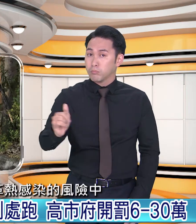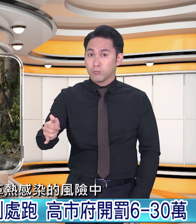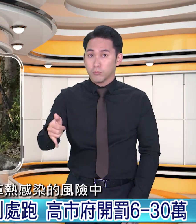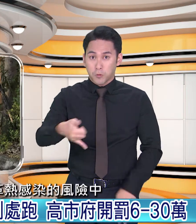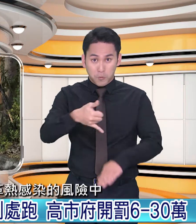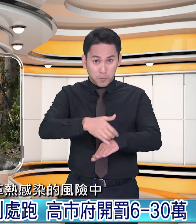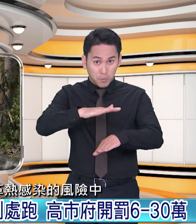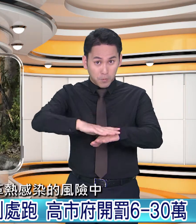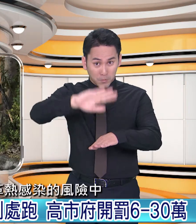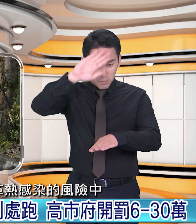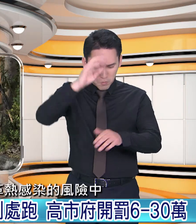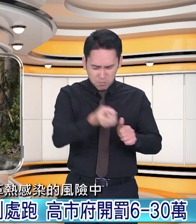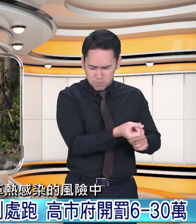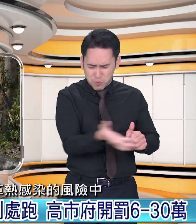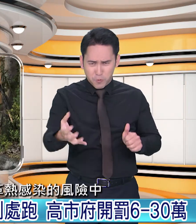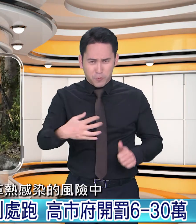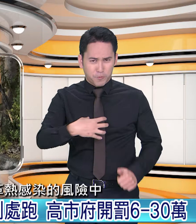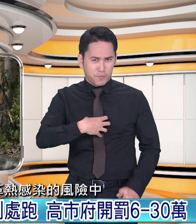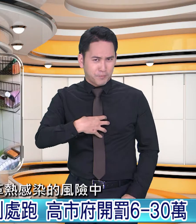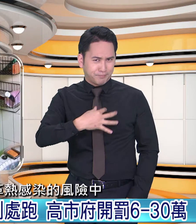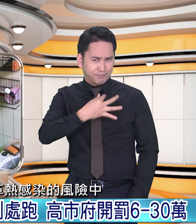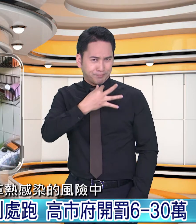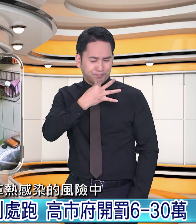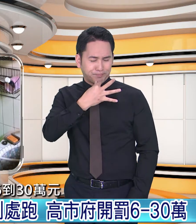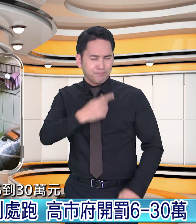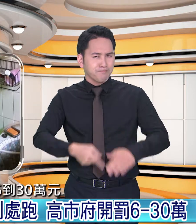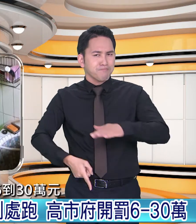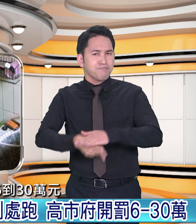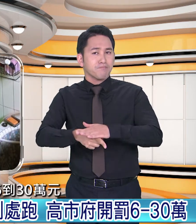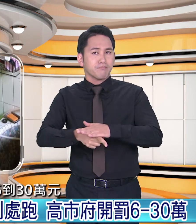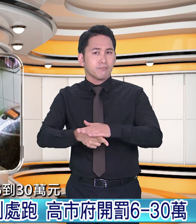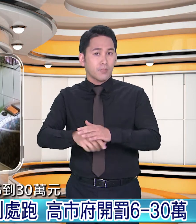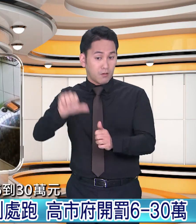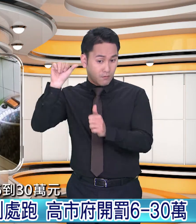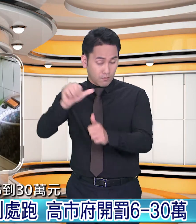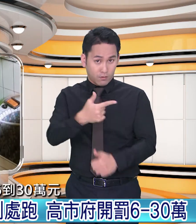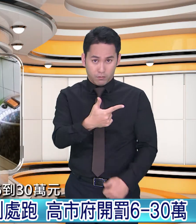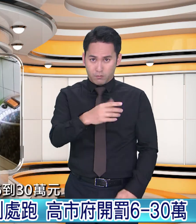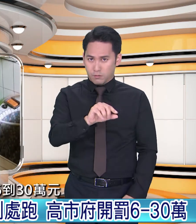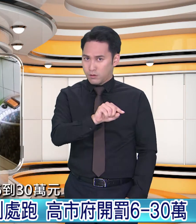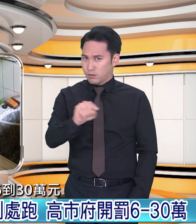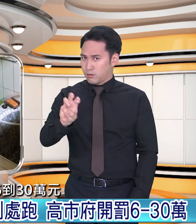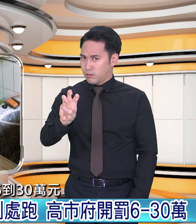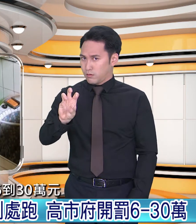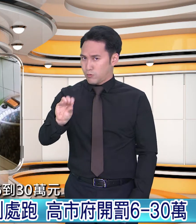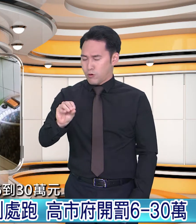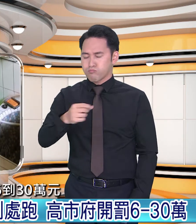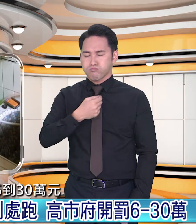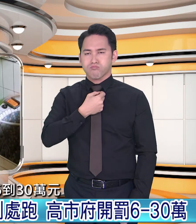露在登革热感染的风险中，已经违法，将开罚6到30万元。